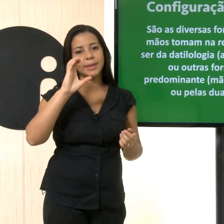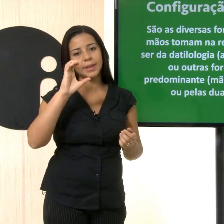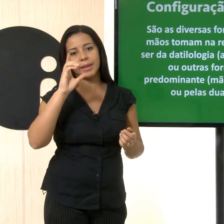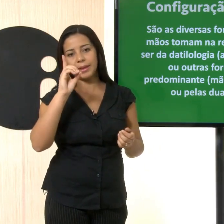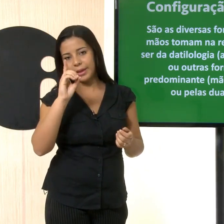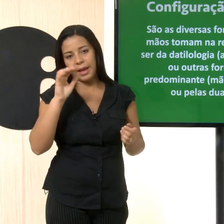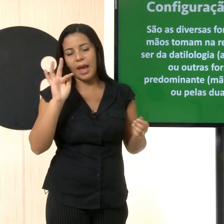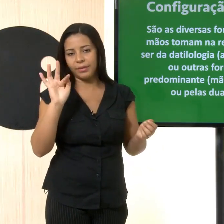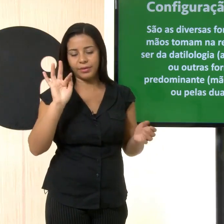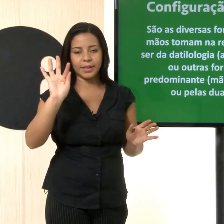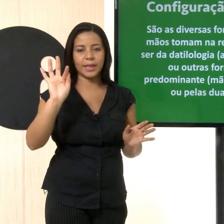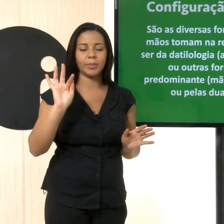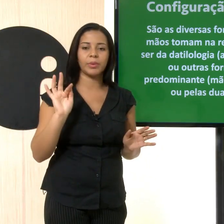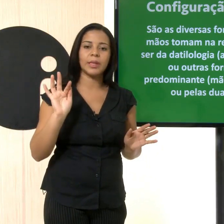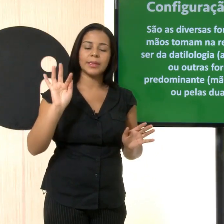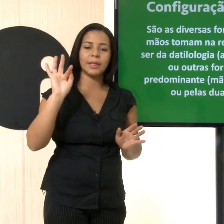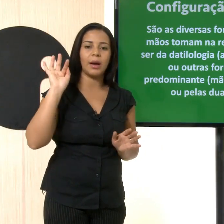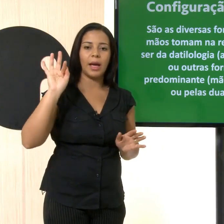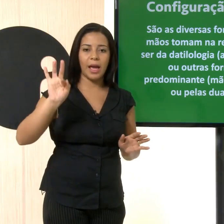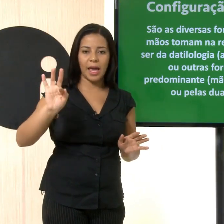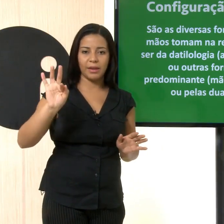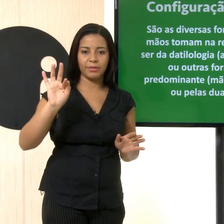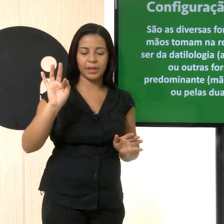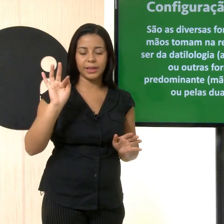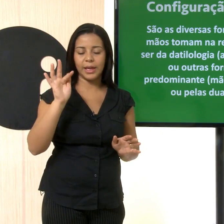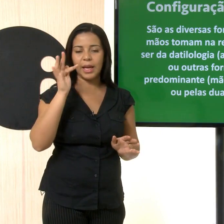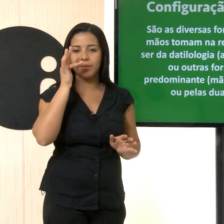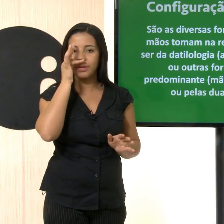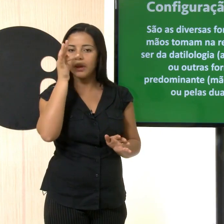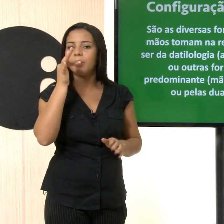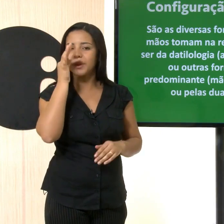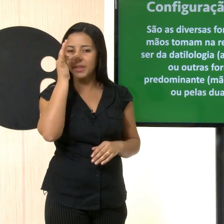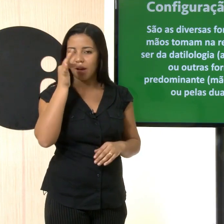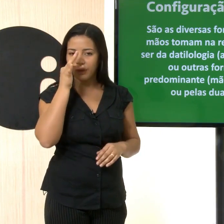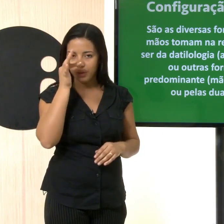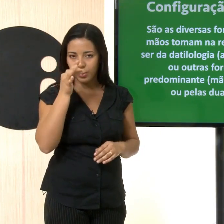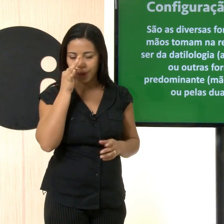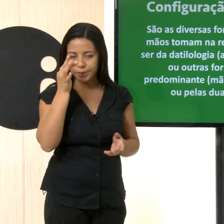C, D, F, exemplo. Sinal F, a letra F, para o sinal flor.